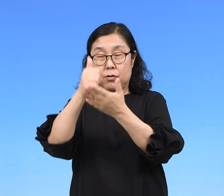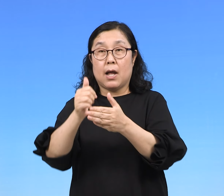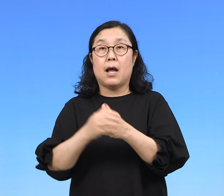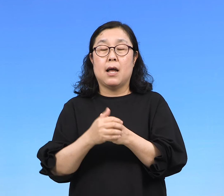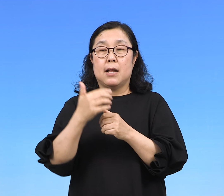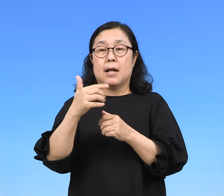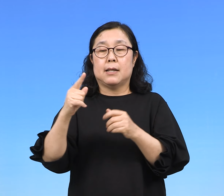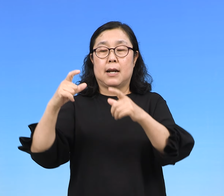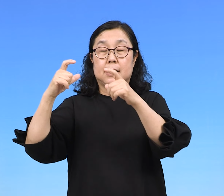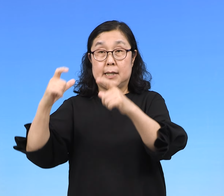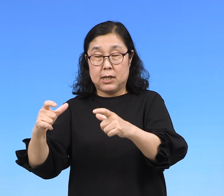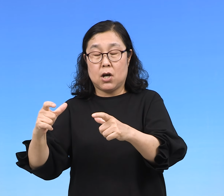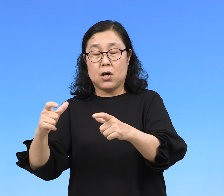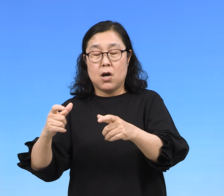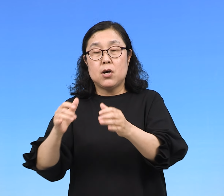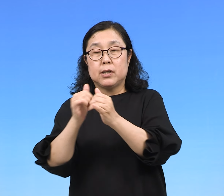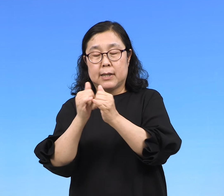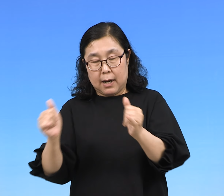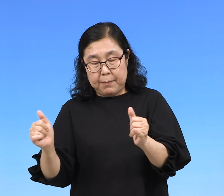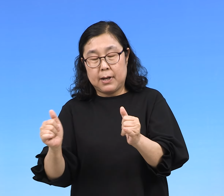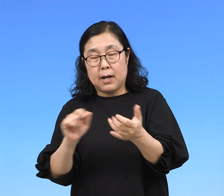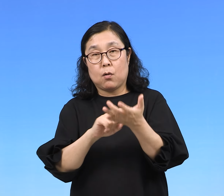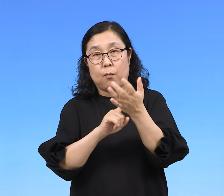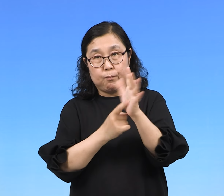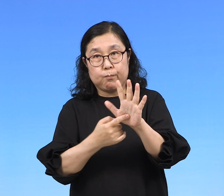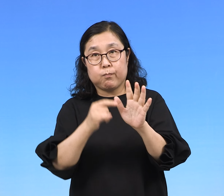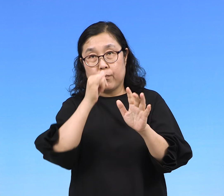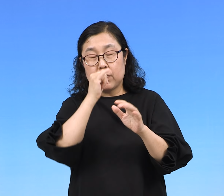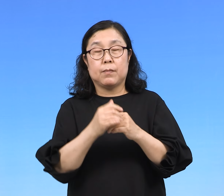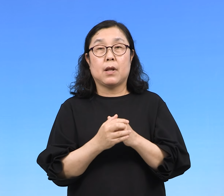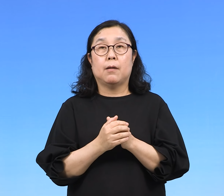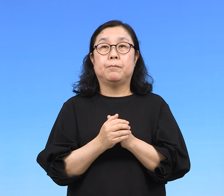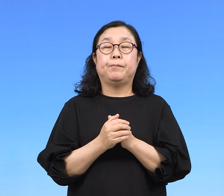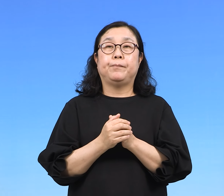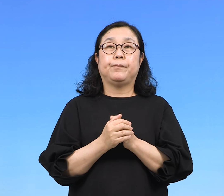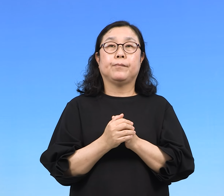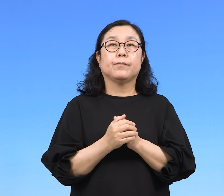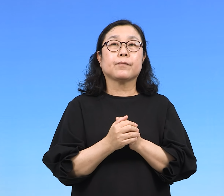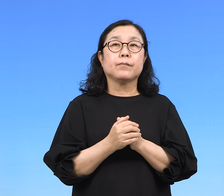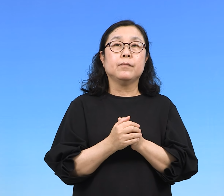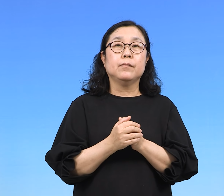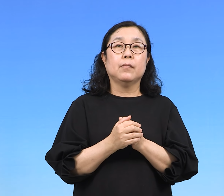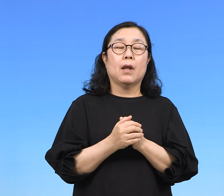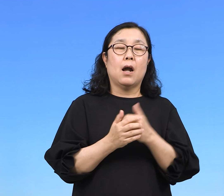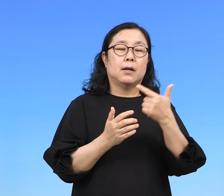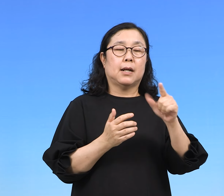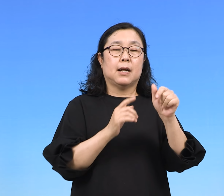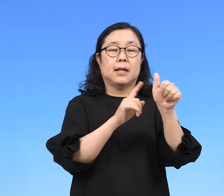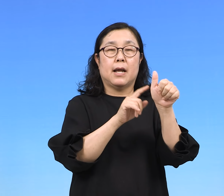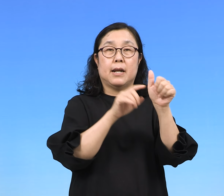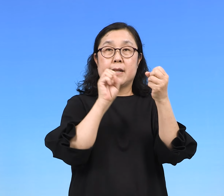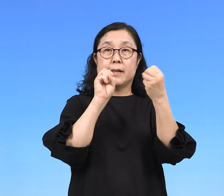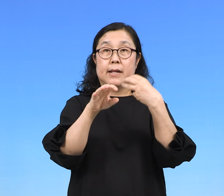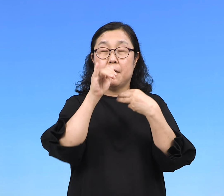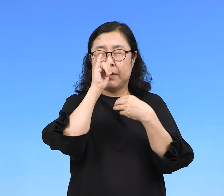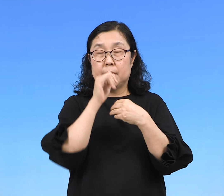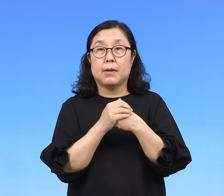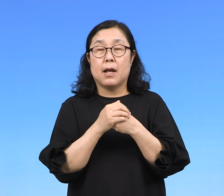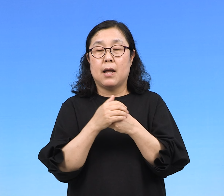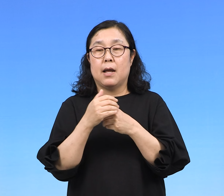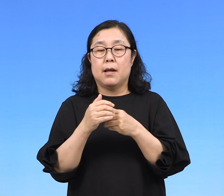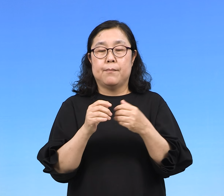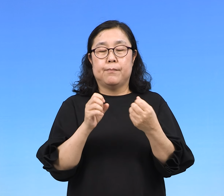것은 나사렛이라는 지역의 출신이라는 걸 덧붙여 말하는 거 아닙니까? 그랬더니 나다나엘이 하는 말이 바로 그